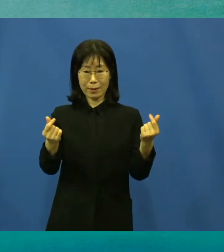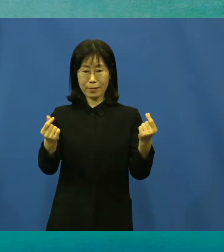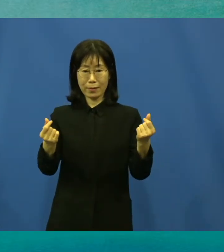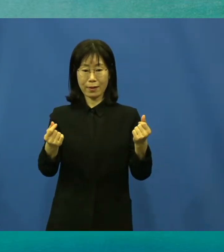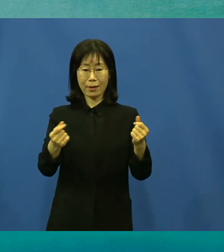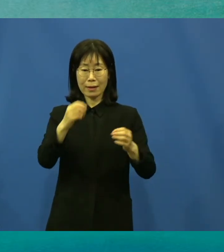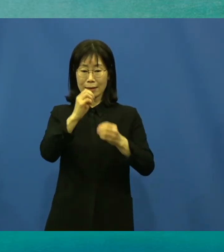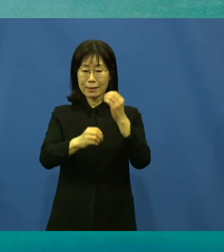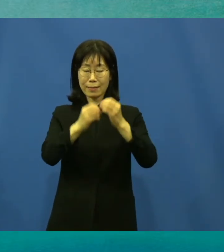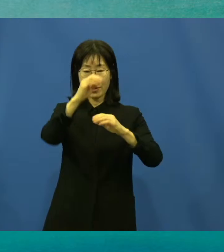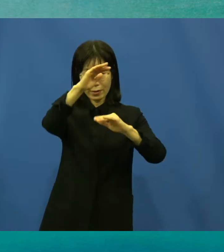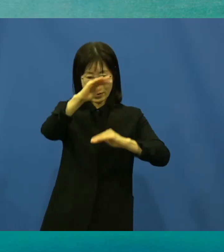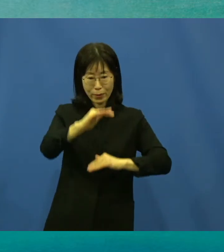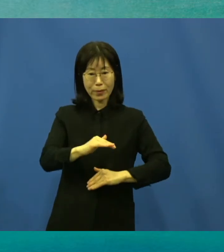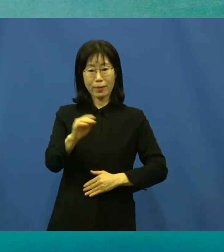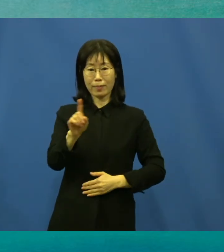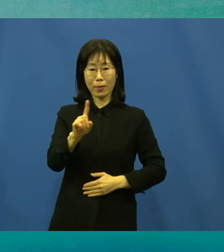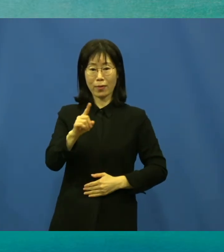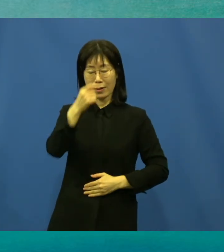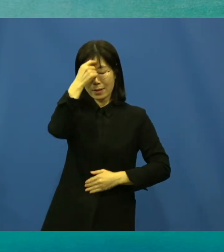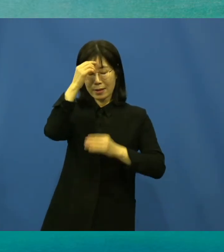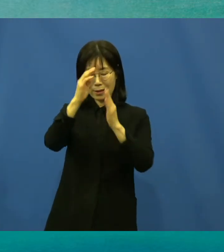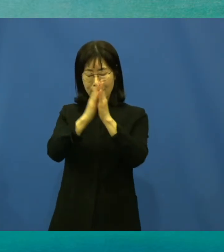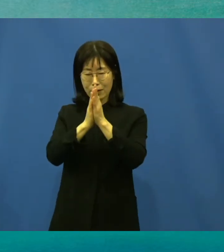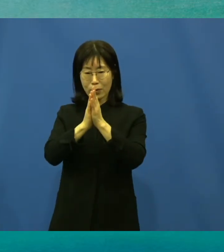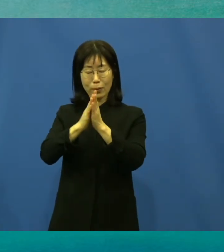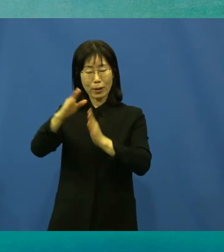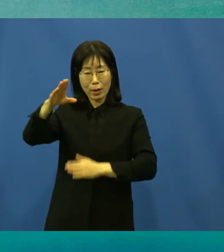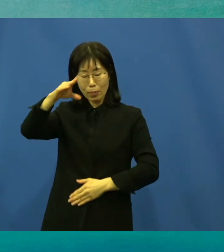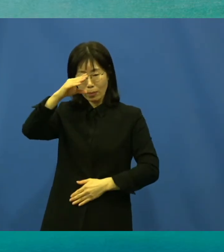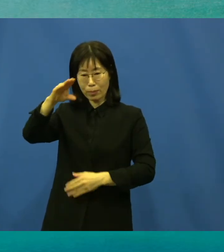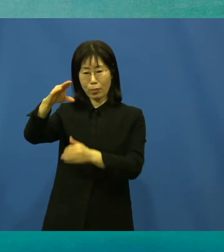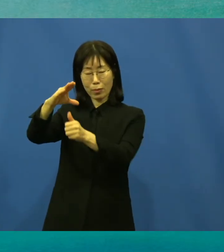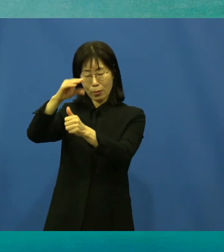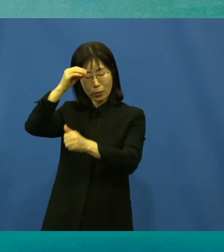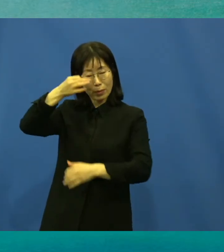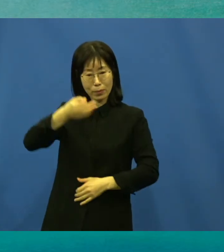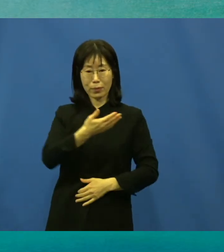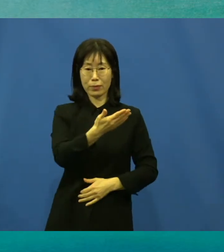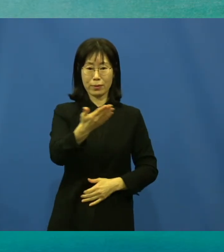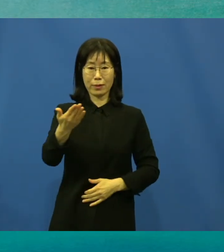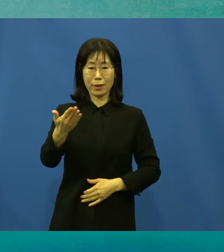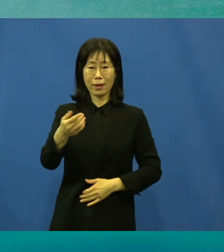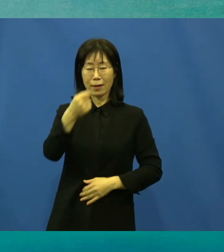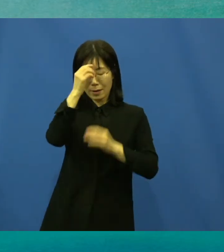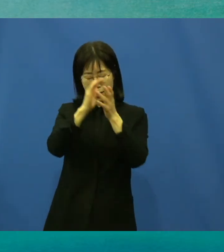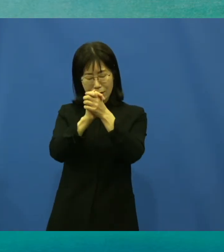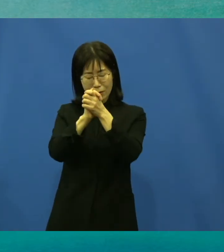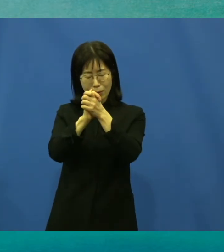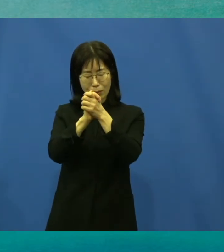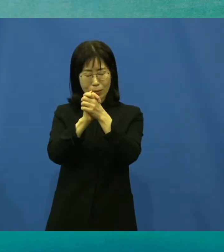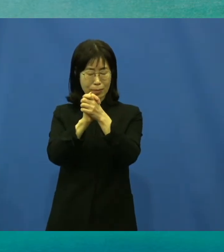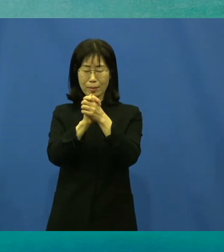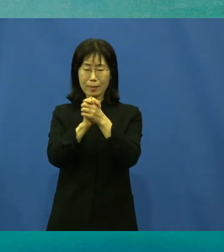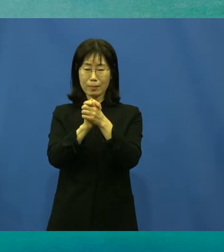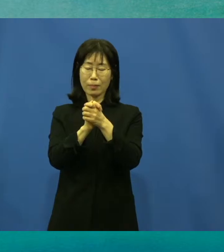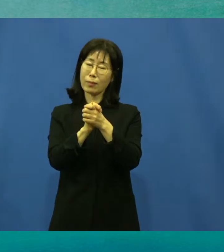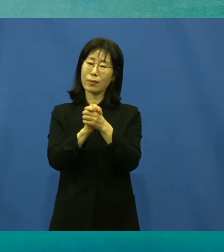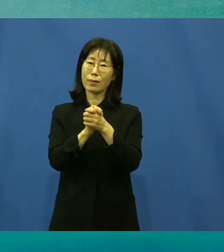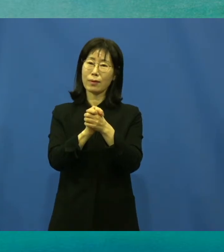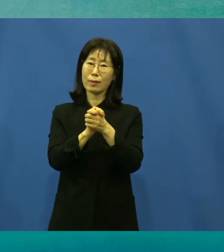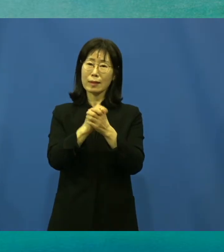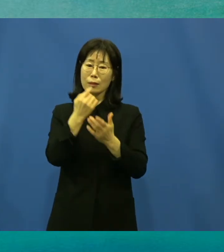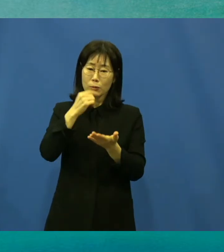나옵니다. 여러분, 기도가 잘 안 될 때는 시편을 읽으십시오. 그